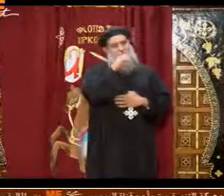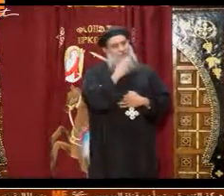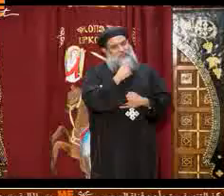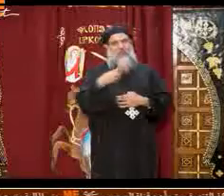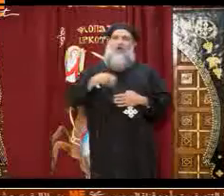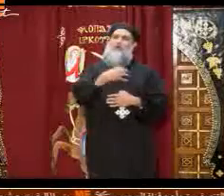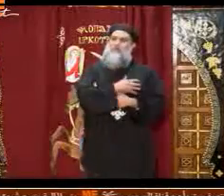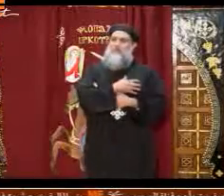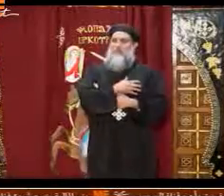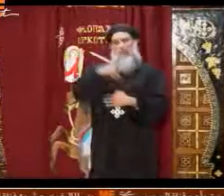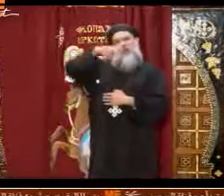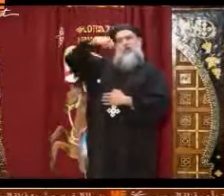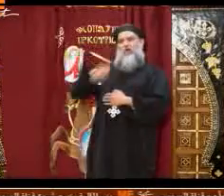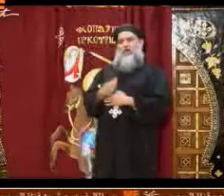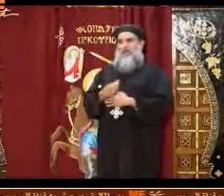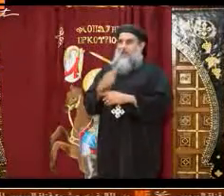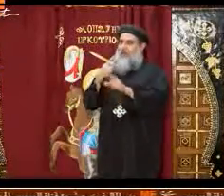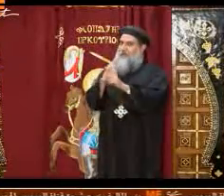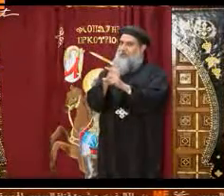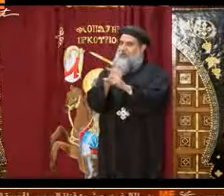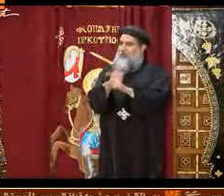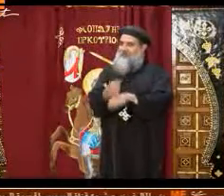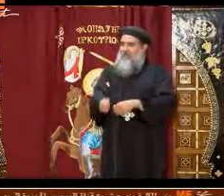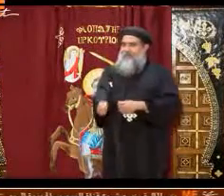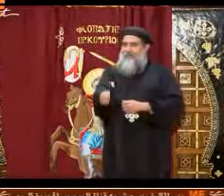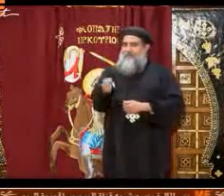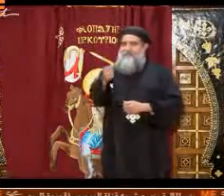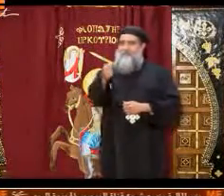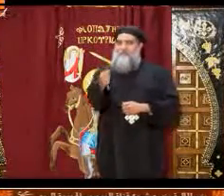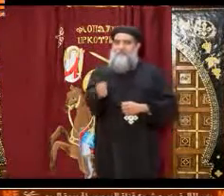البنت أو الست أو الراجل أما قابله وأسلم عليه،